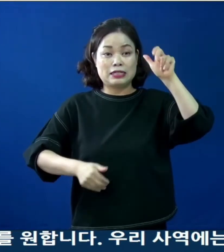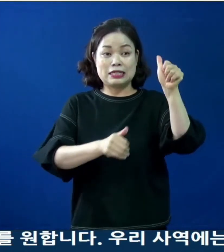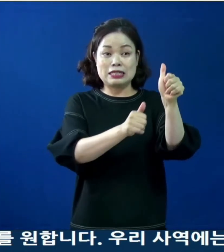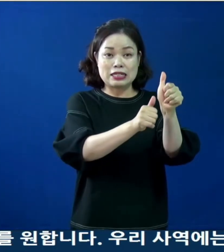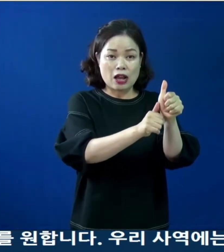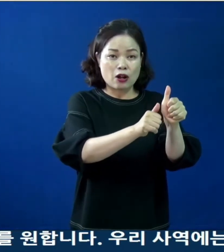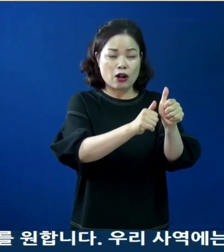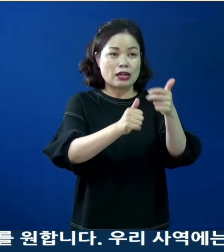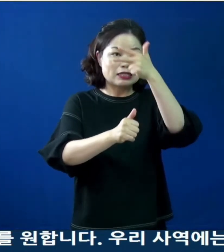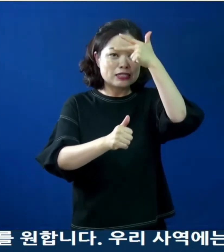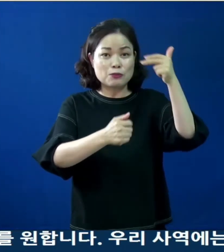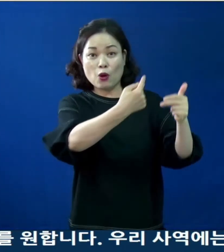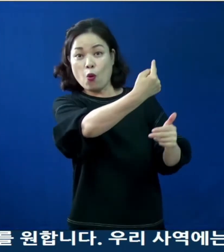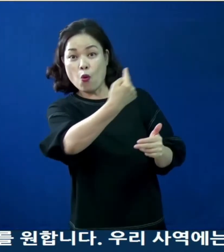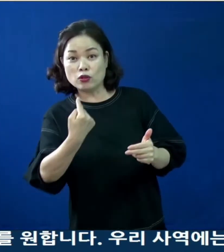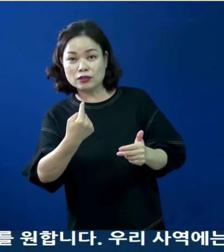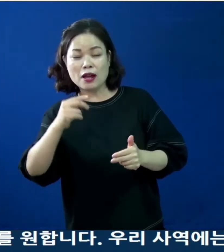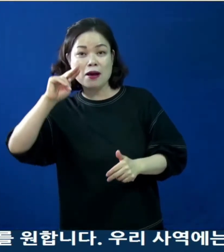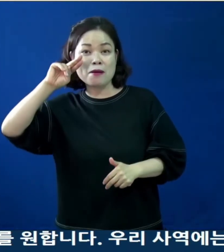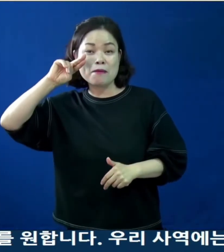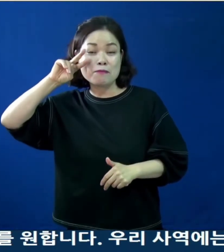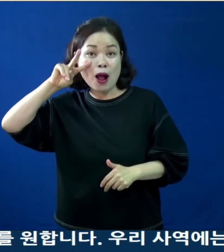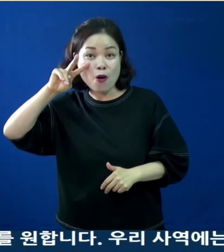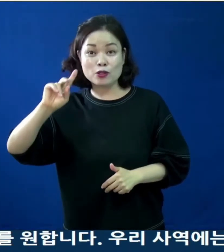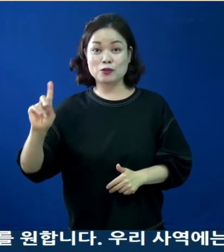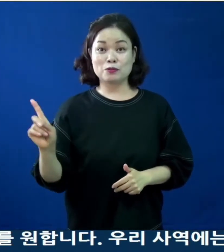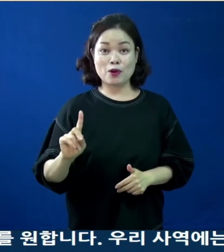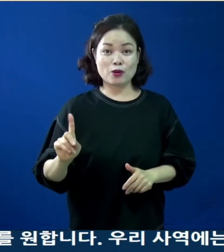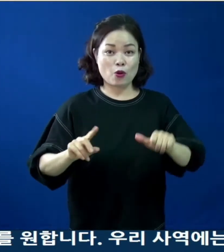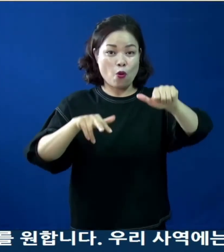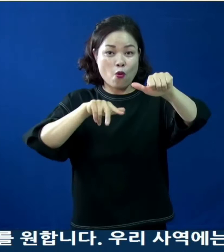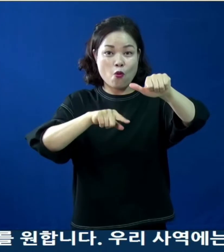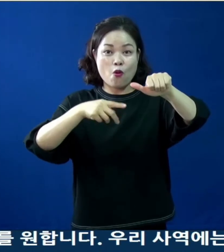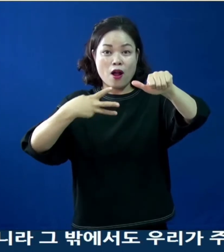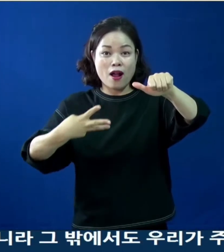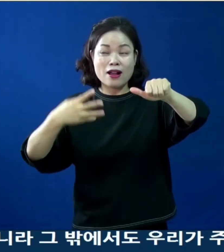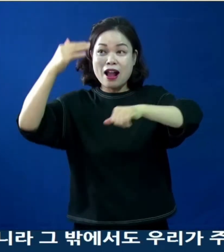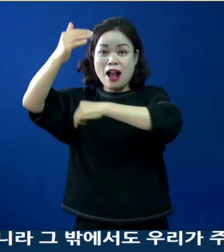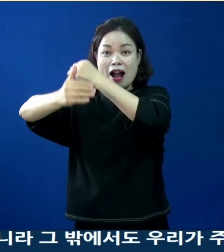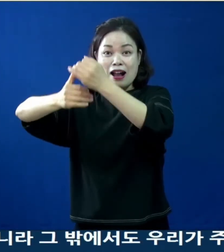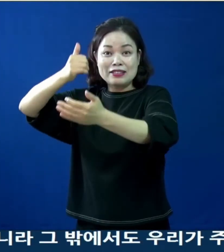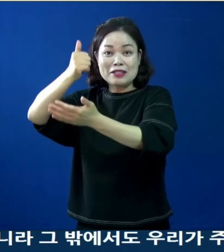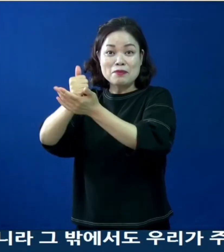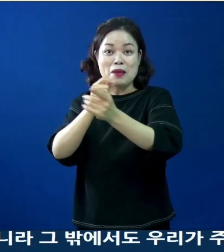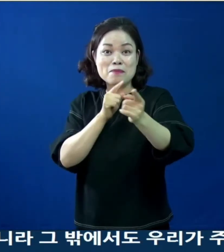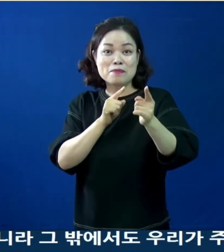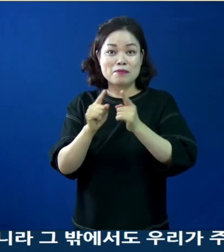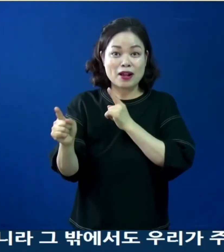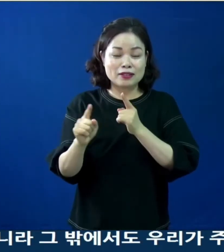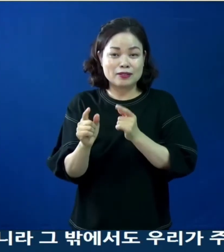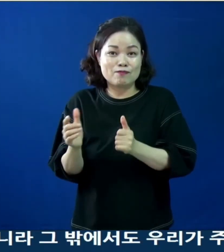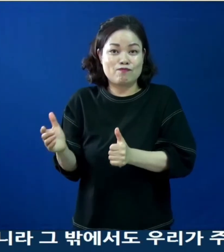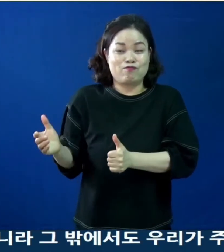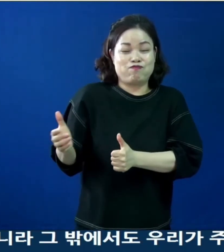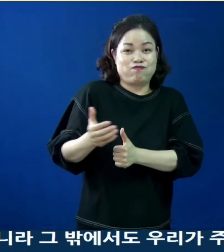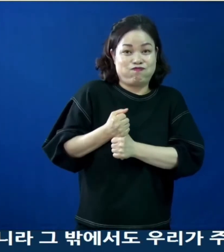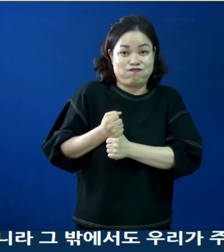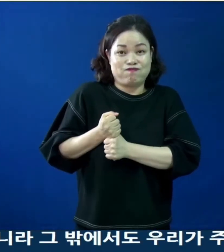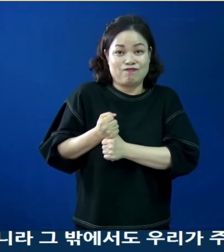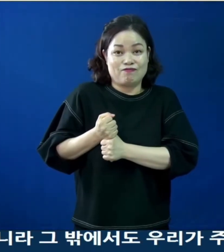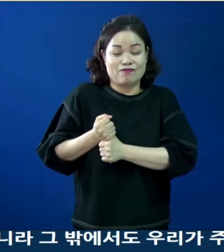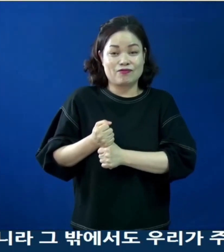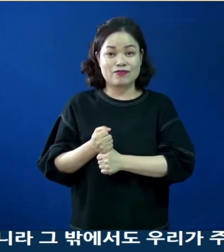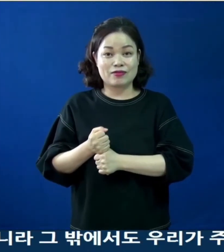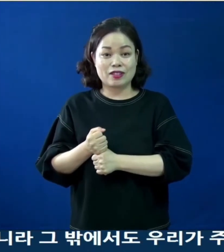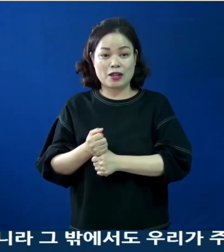디모데가 돌아오니까 바울이 뭐라고 돼 있냐면 5절에 하나님 말씀에 붙잡혀 이렇게 돼 있어요.